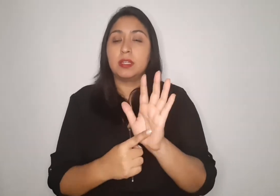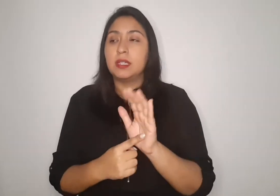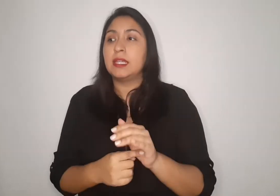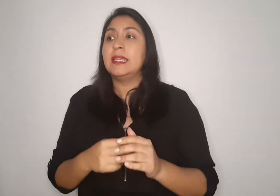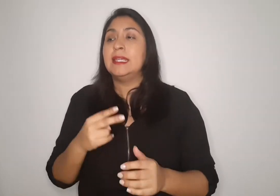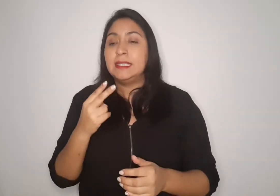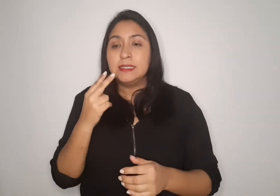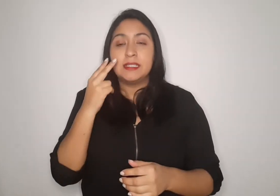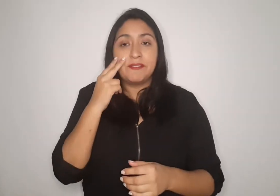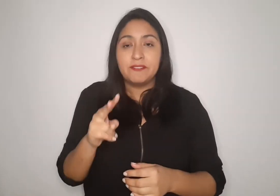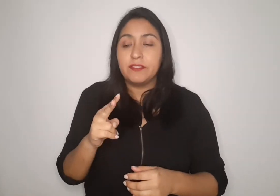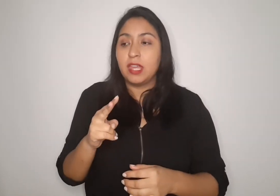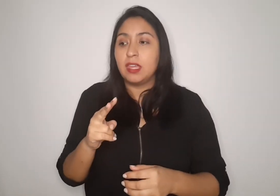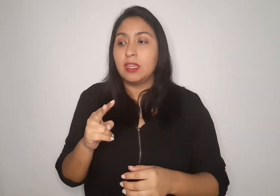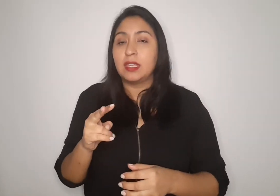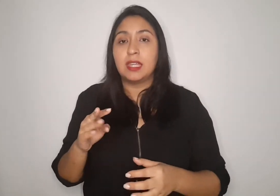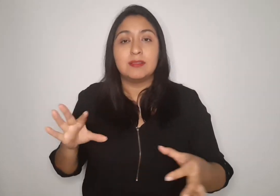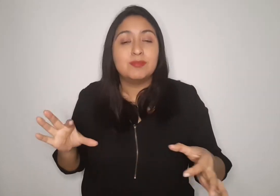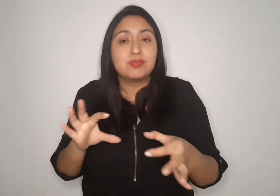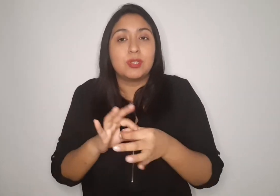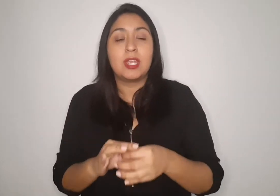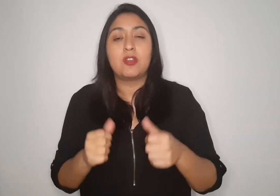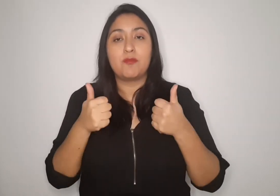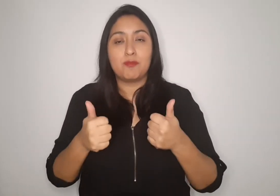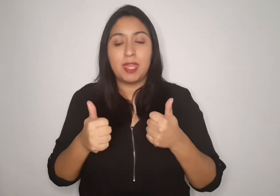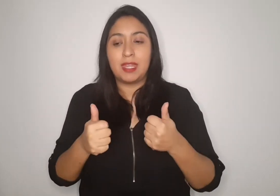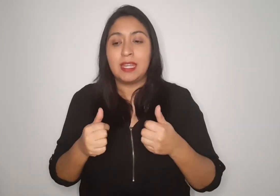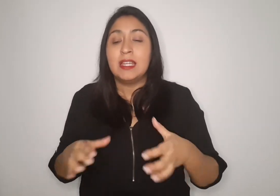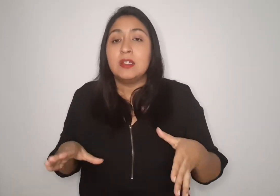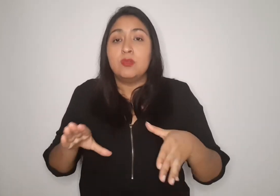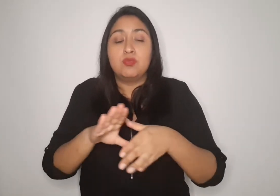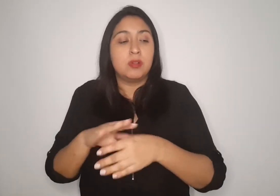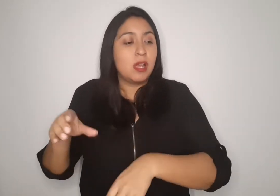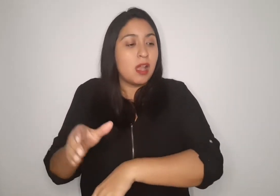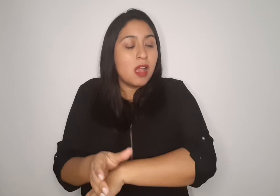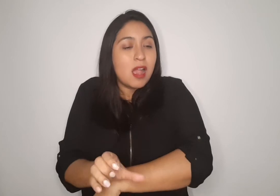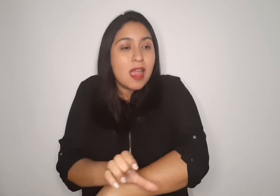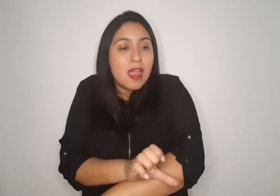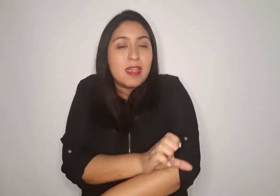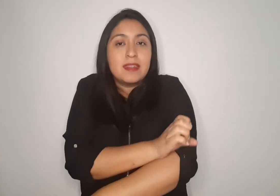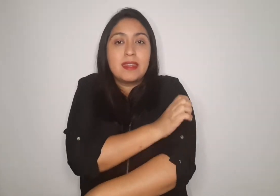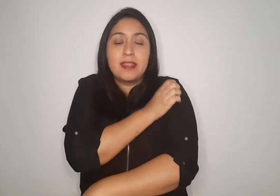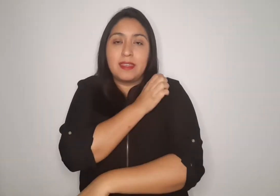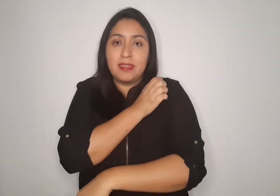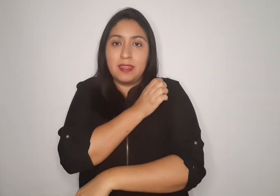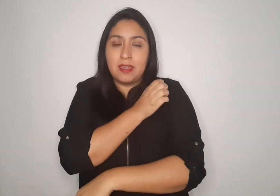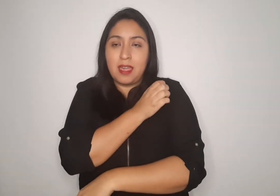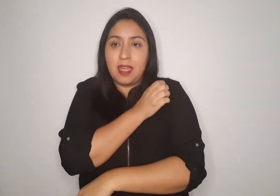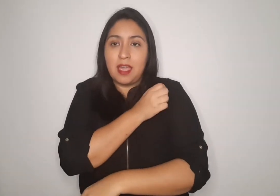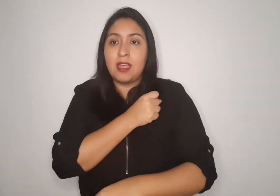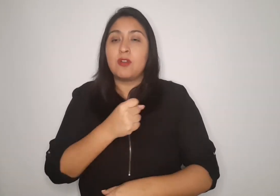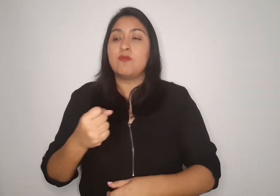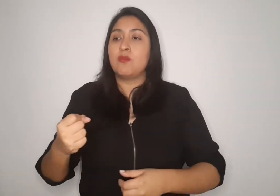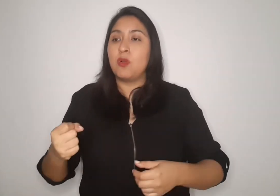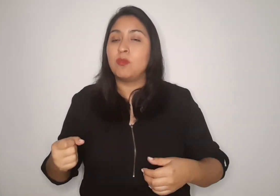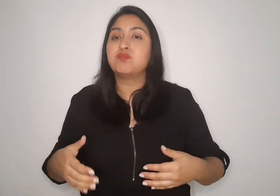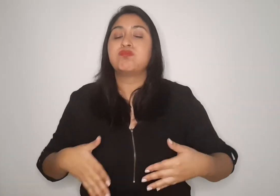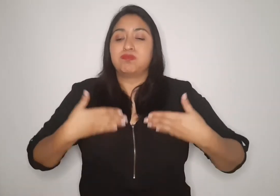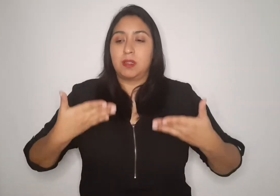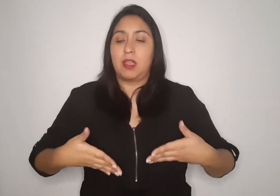buena yunta, podríamos decir, ¿cierto? Se juntaron ahí energías y se juntaron ganas de llevar algo y de transformar